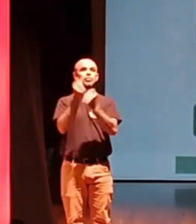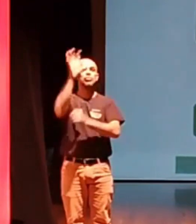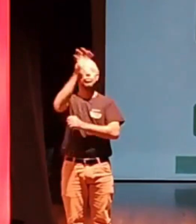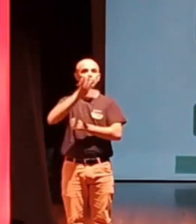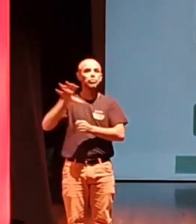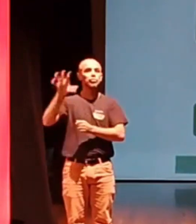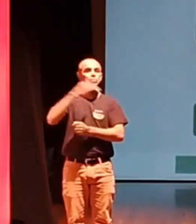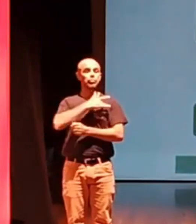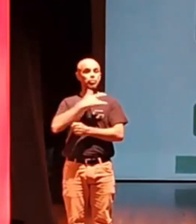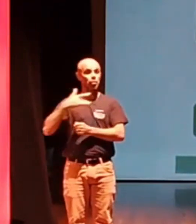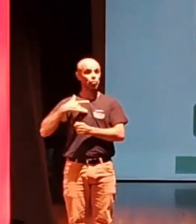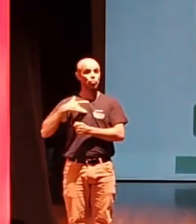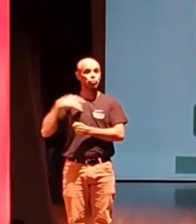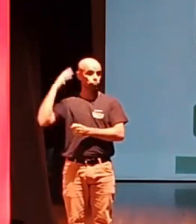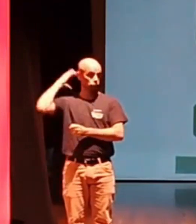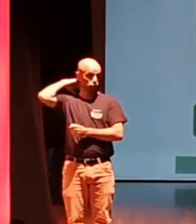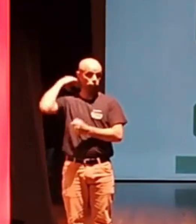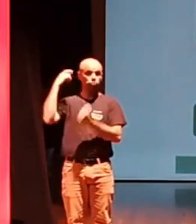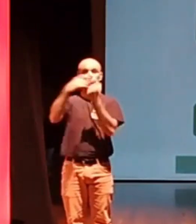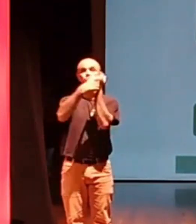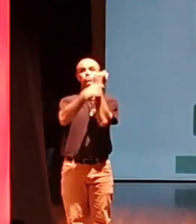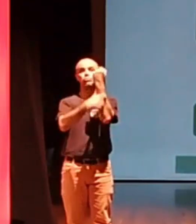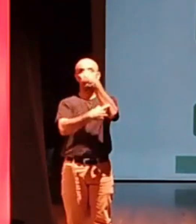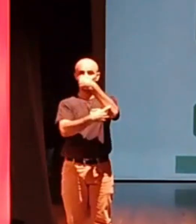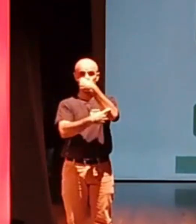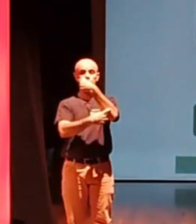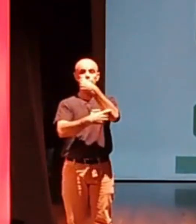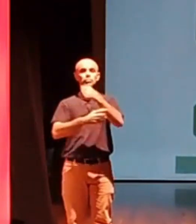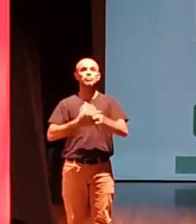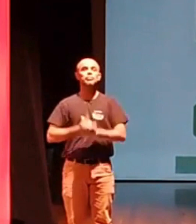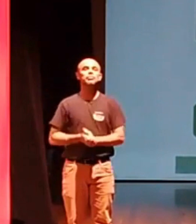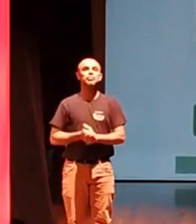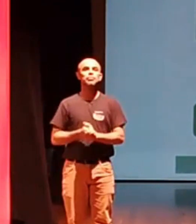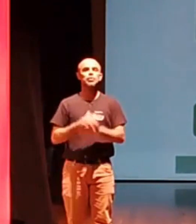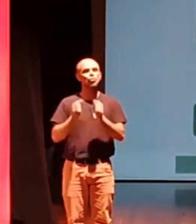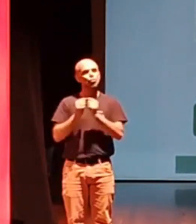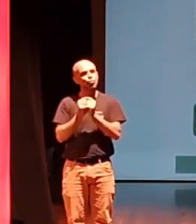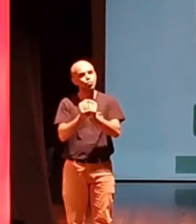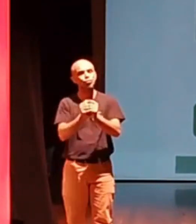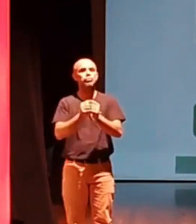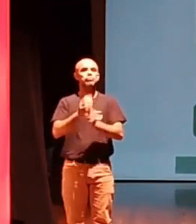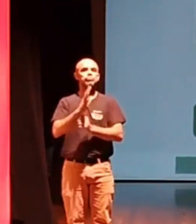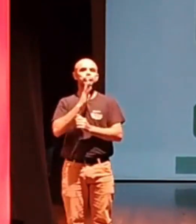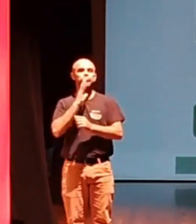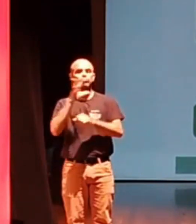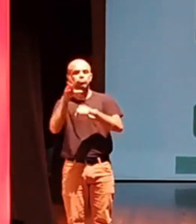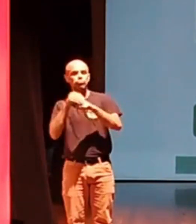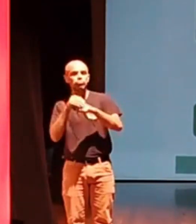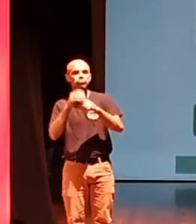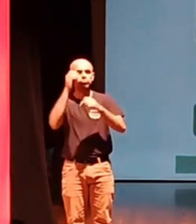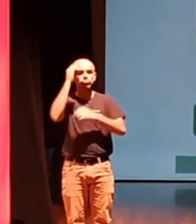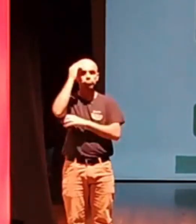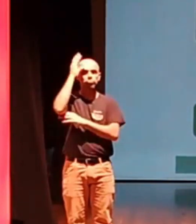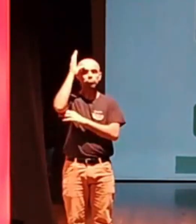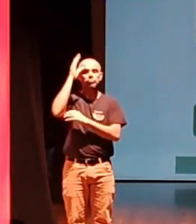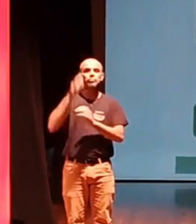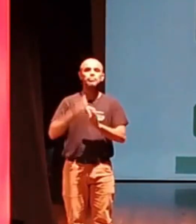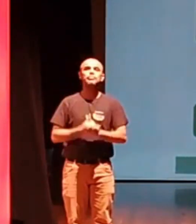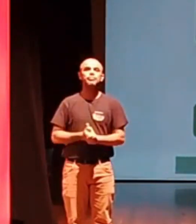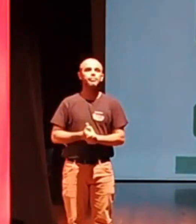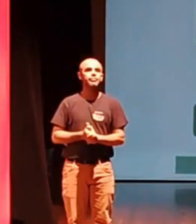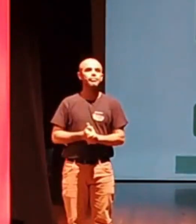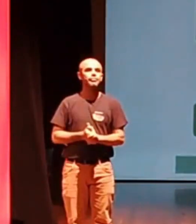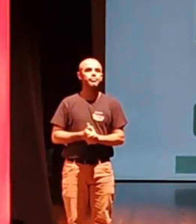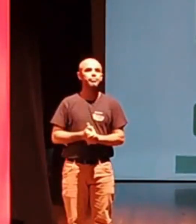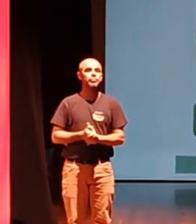da Coluna da Mulher e Escoliose, Juntos pelo Conhecimento. Antes de